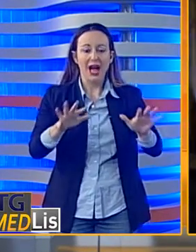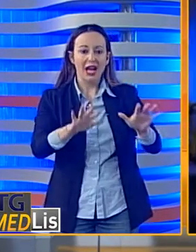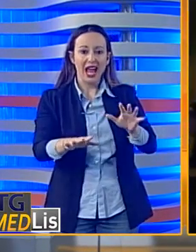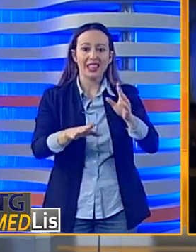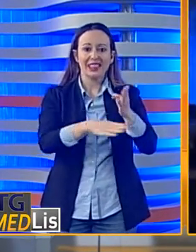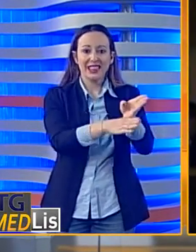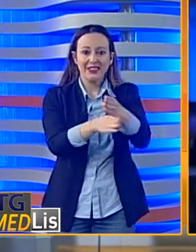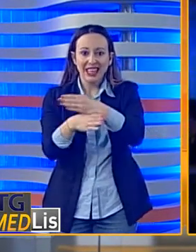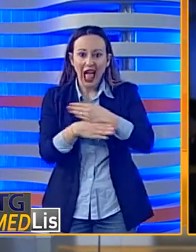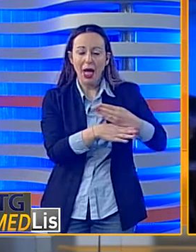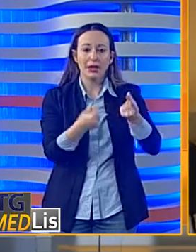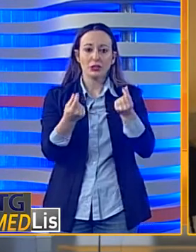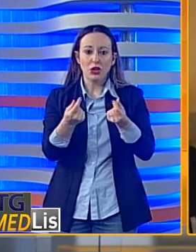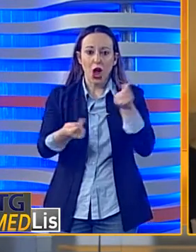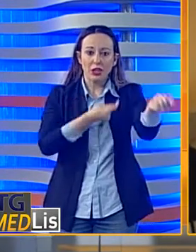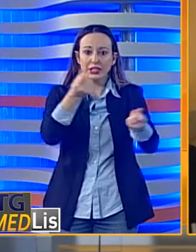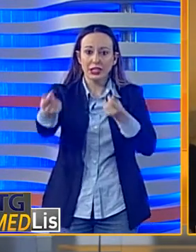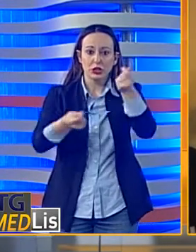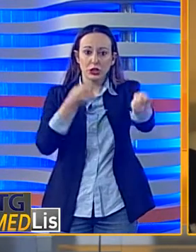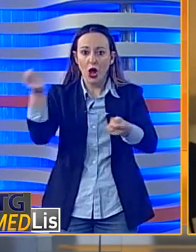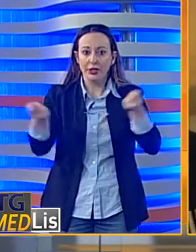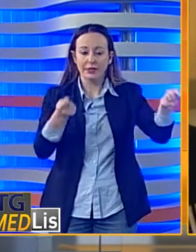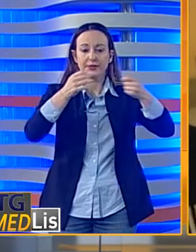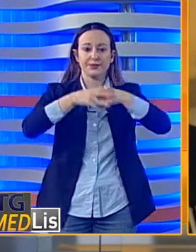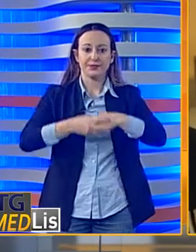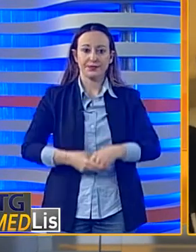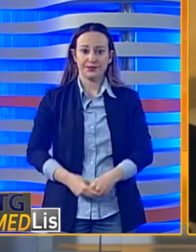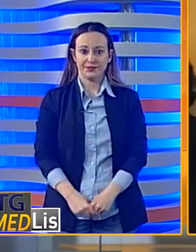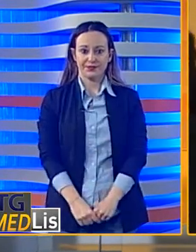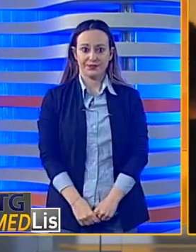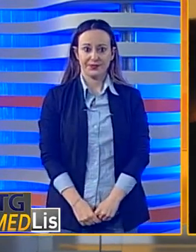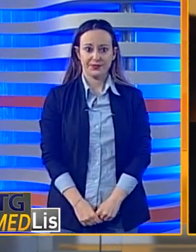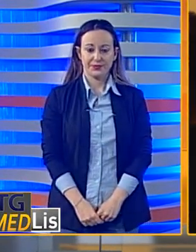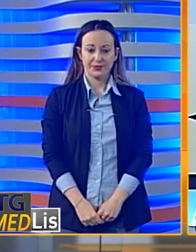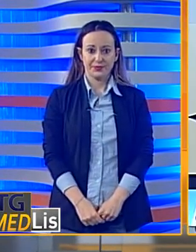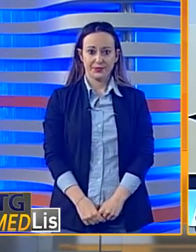la spartizione delle risorse finanziarie.